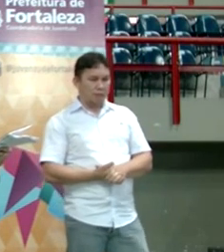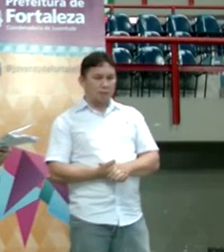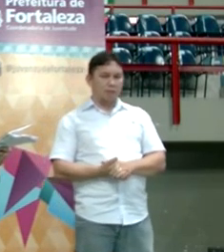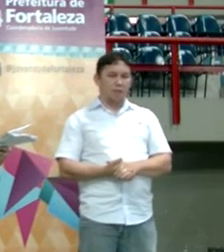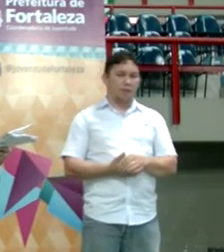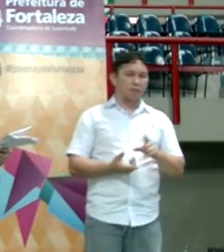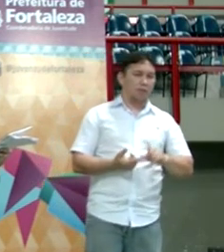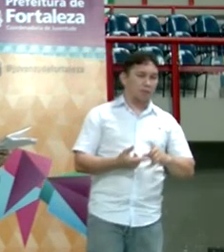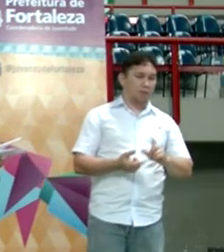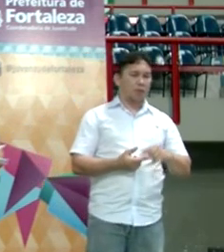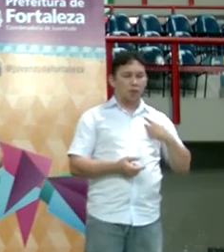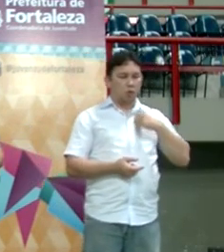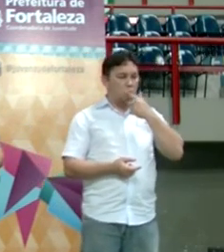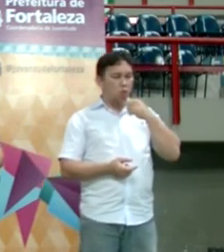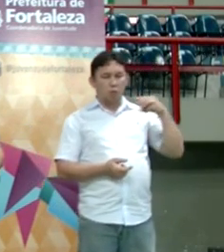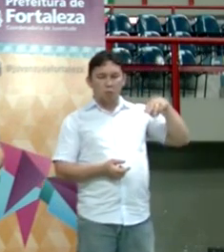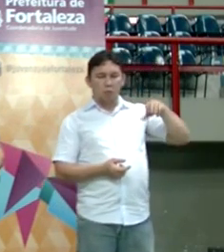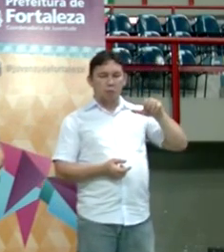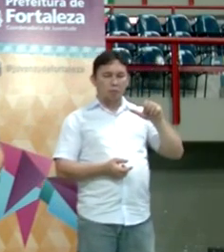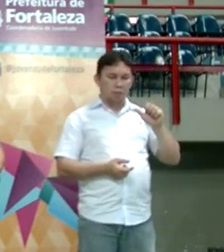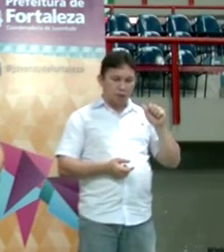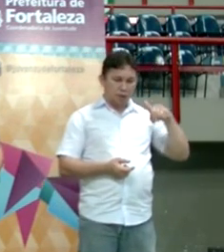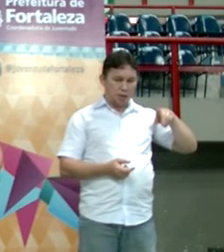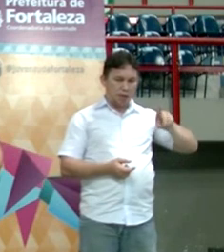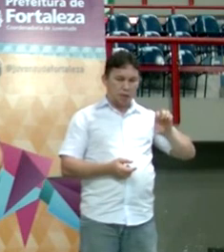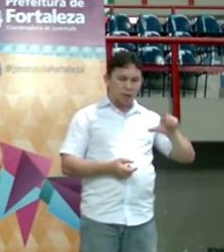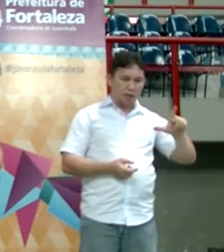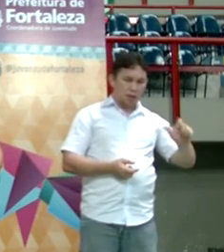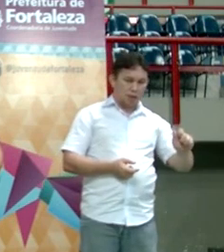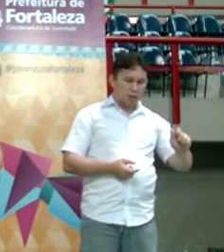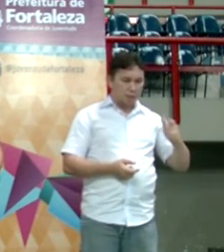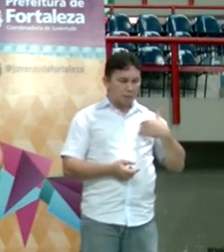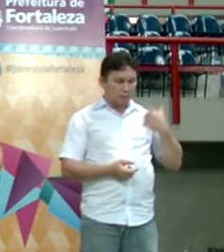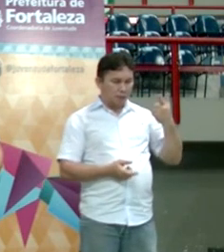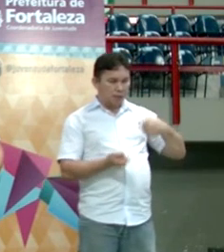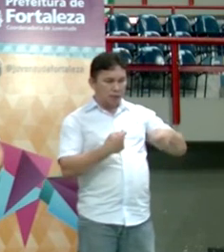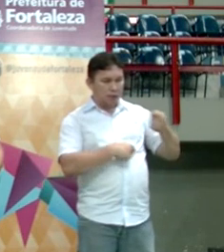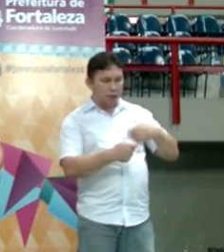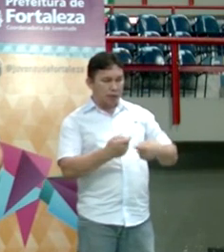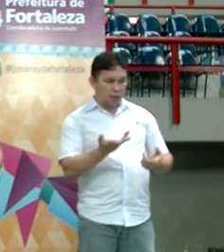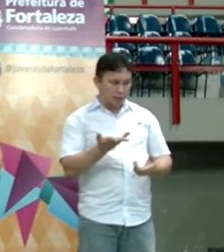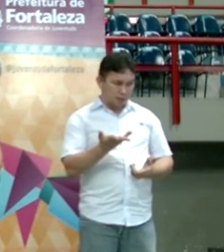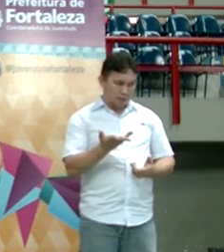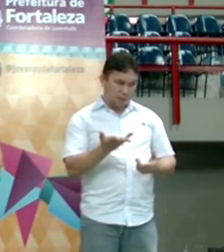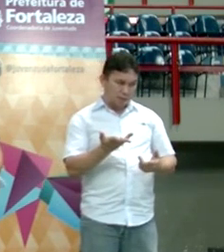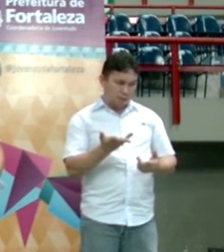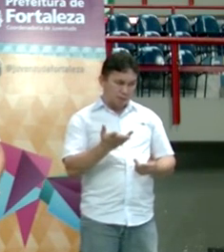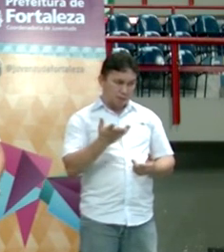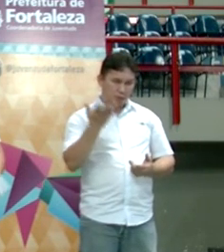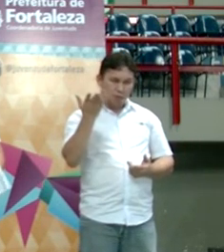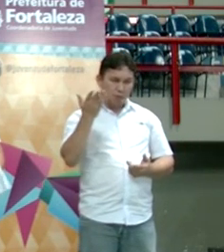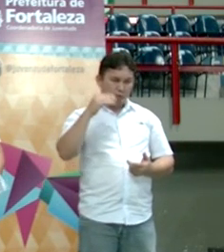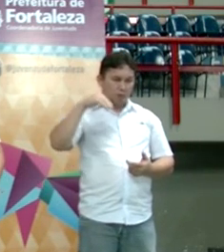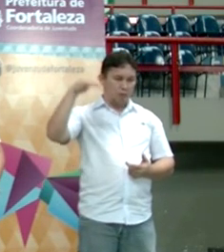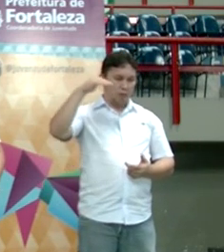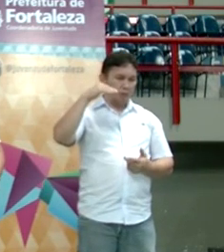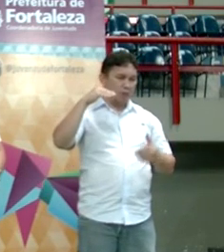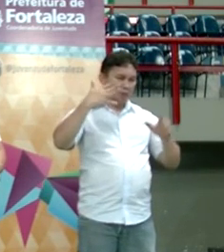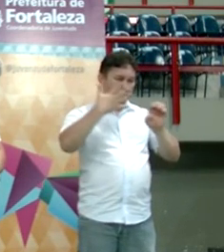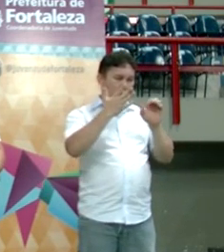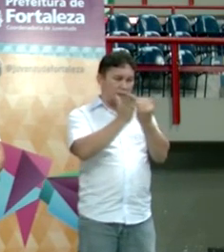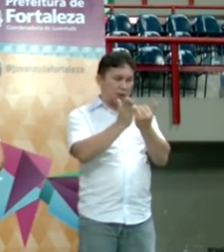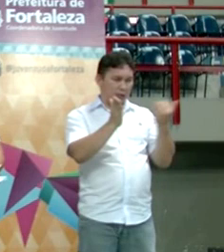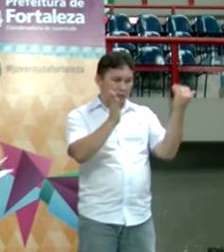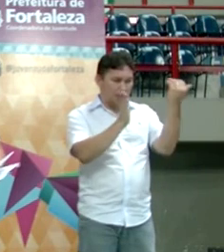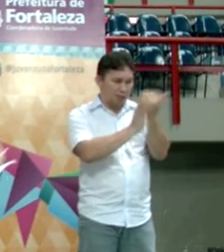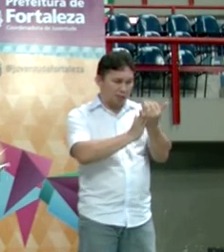diz que o Mandela acabou com a dominação branca. Se a gente olhar o caráter econômico, não é verdade. O item E é só um pouquinho exagerado, viu?